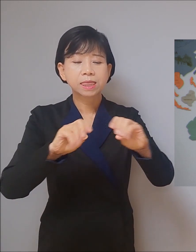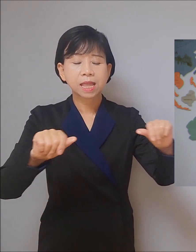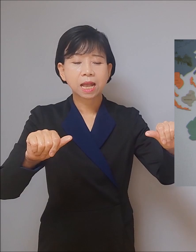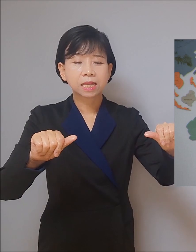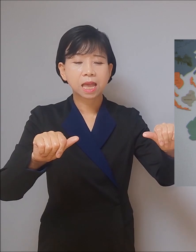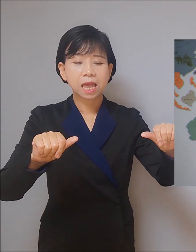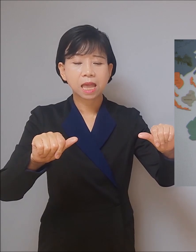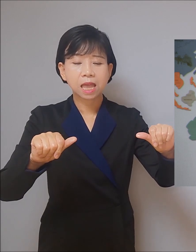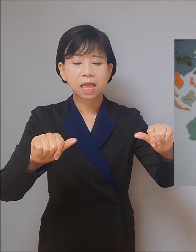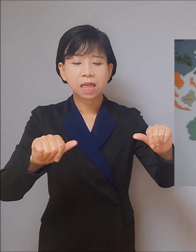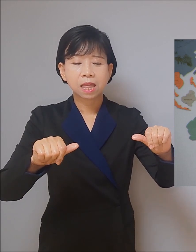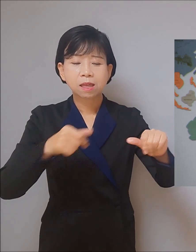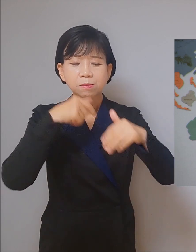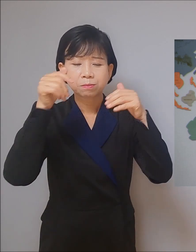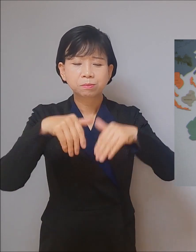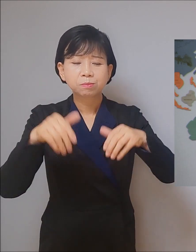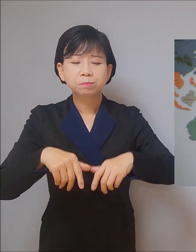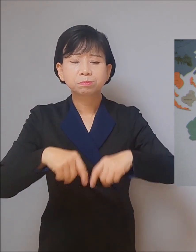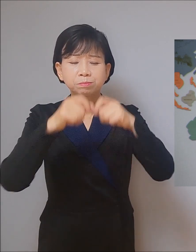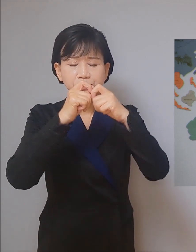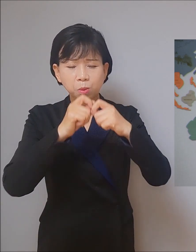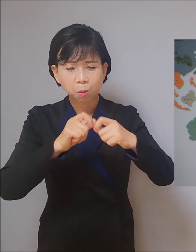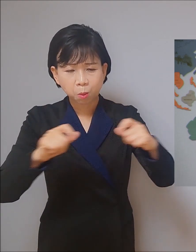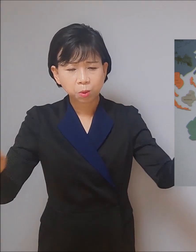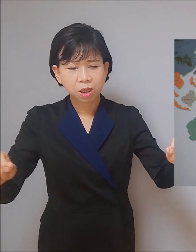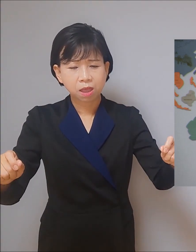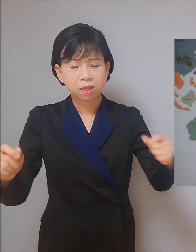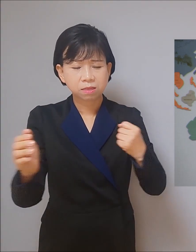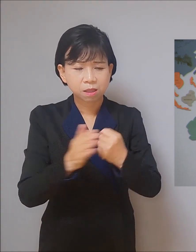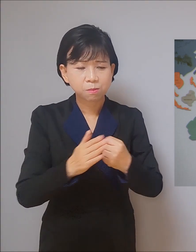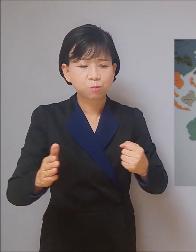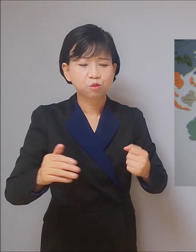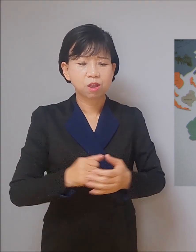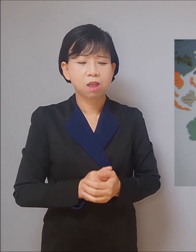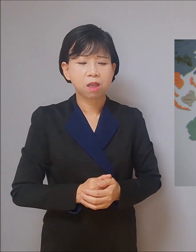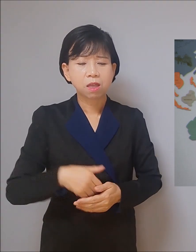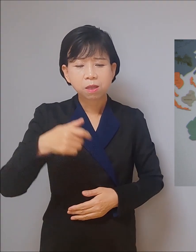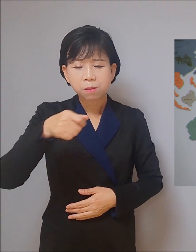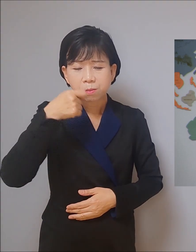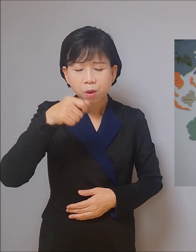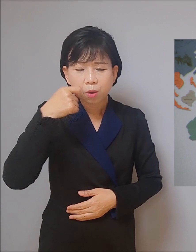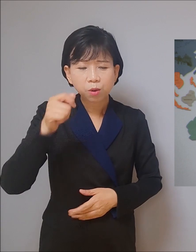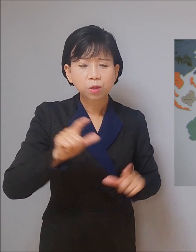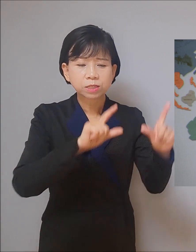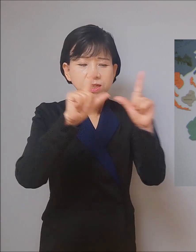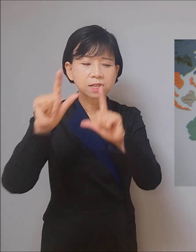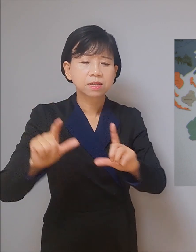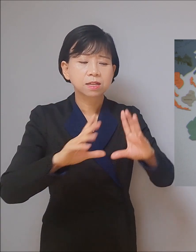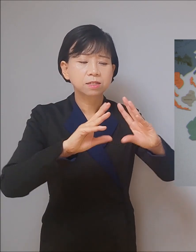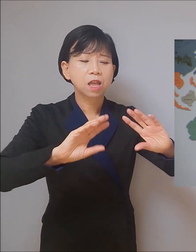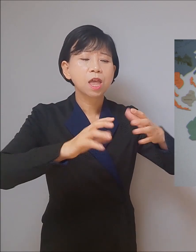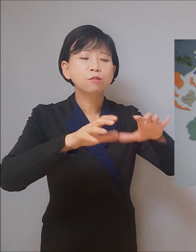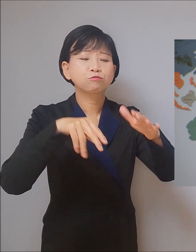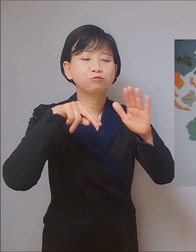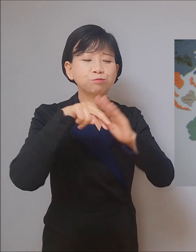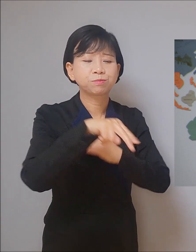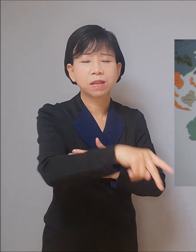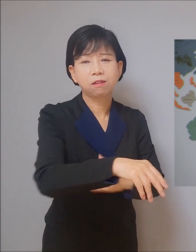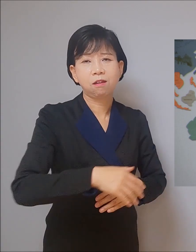들어 애굽으로 내려가게 됩니다. 그리고 아리따운 아내에게 우리 누이라고